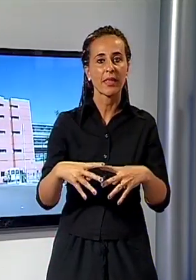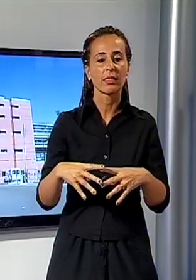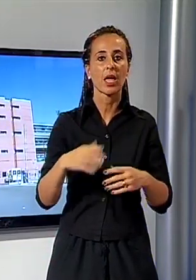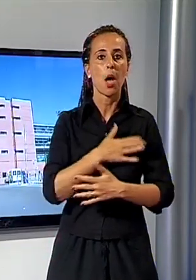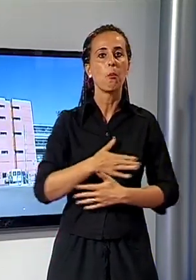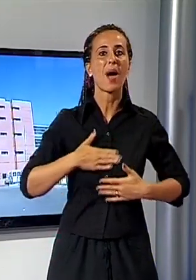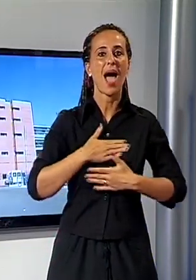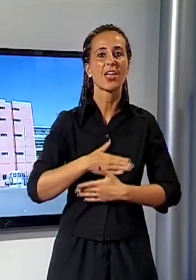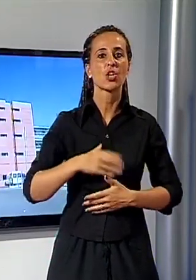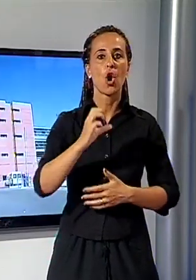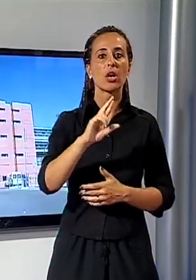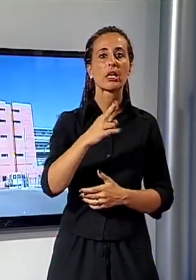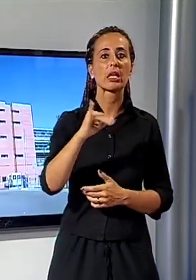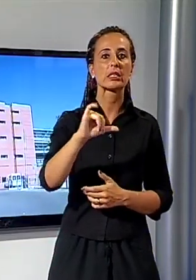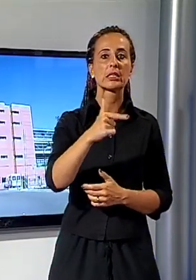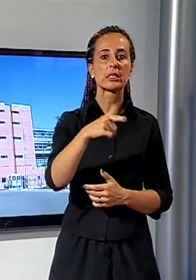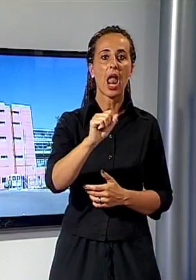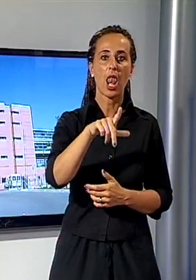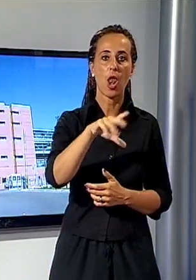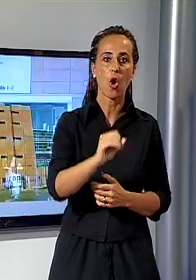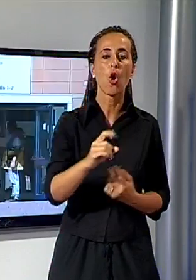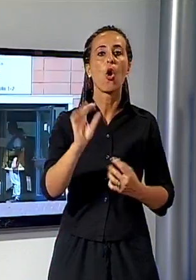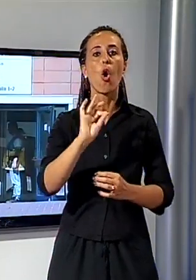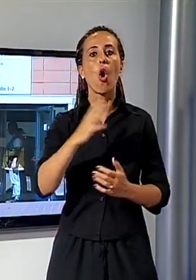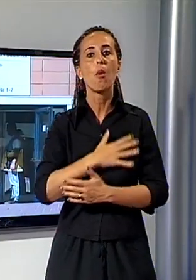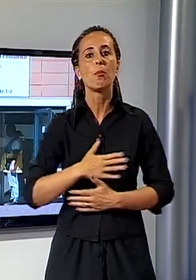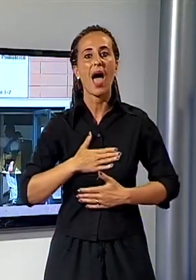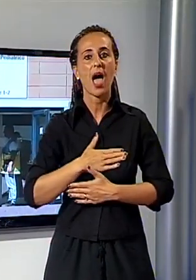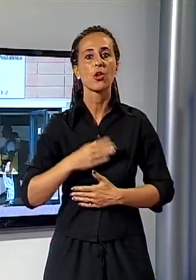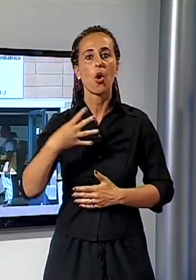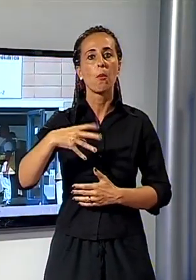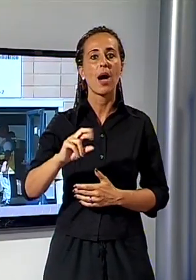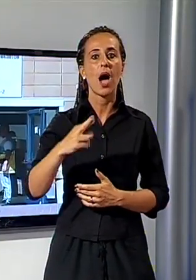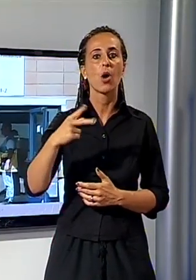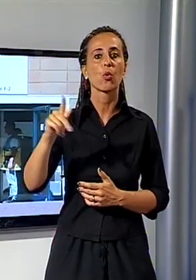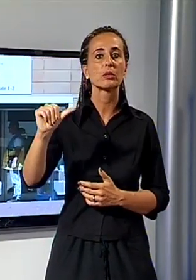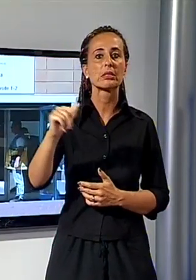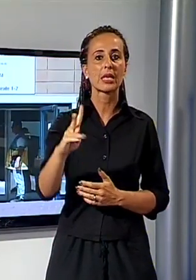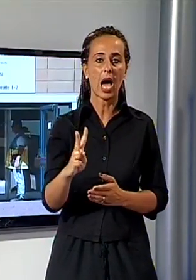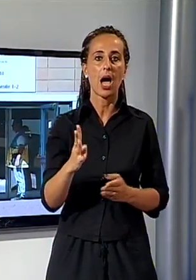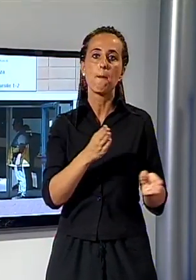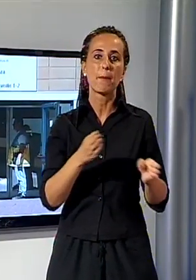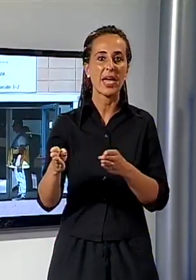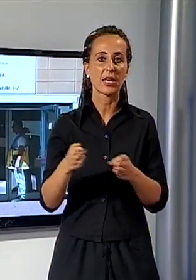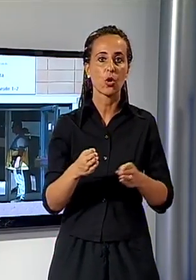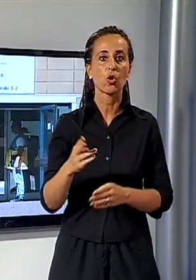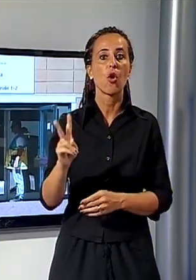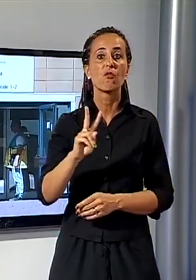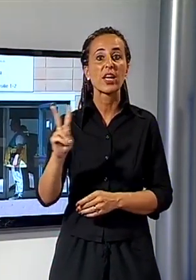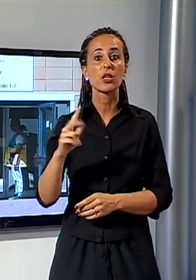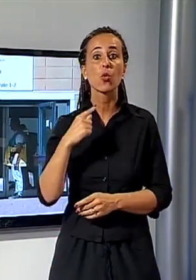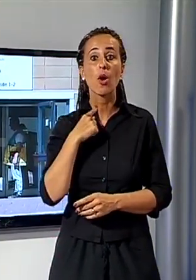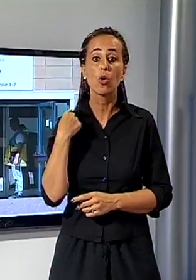e il bagno Marusca di Lido di Camaiore tra il 22 agosto e 2 settembre a rivolgersi al proprio medico per effettuare le